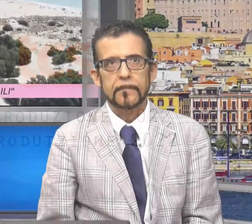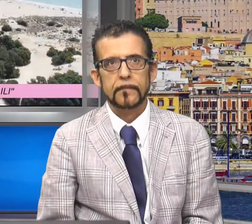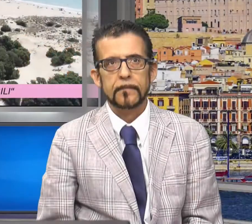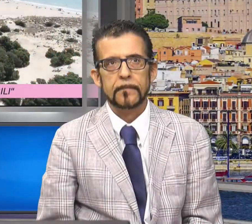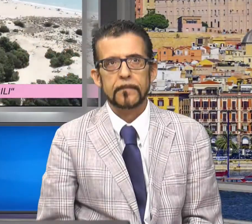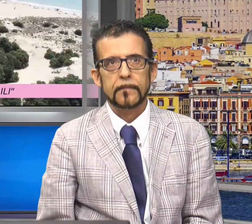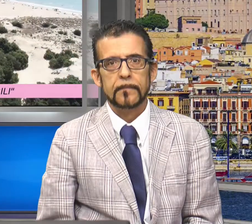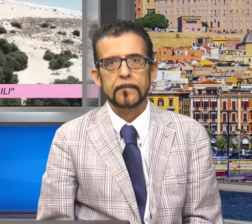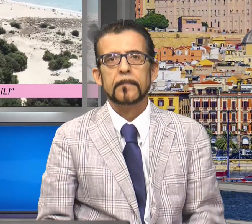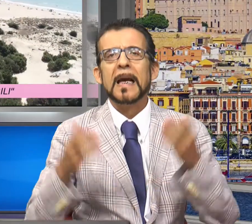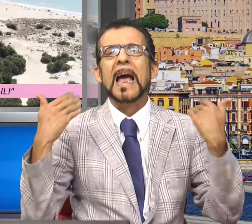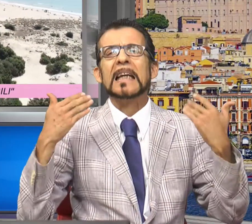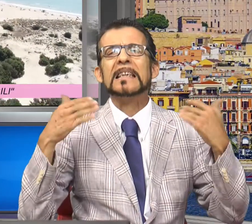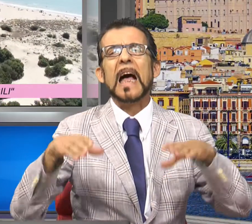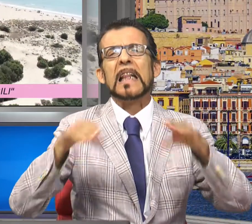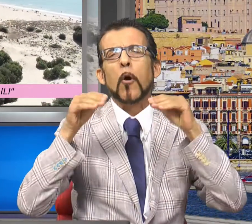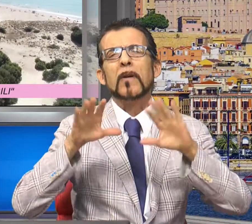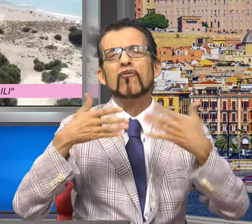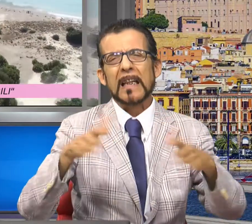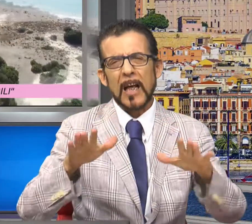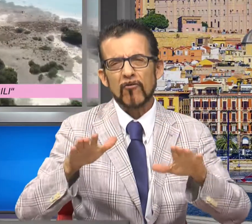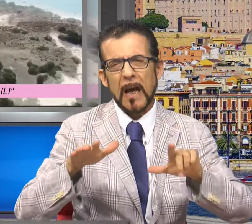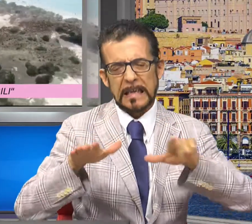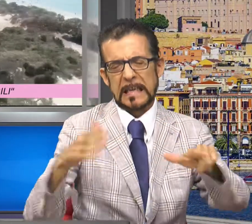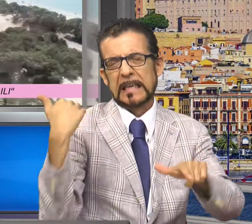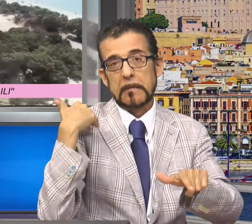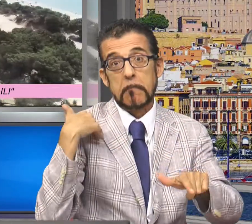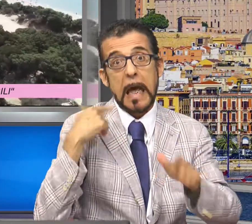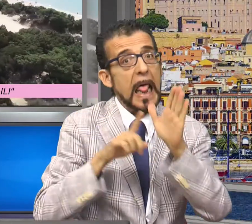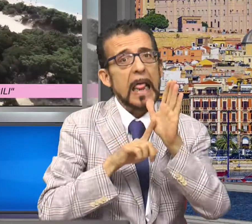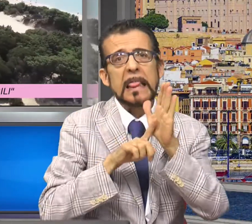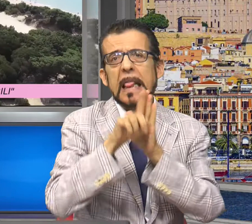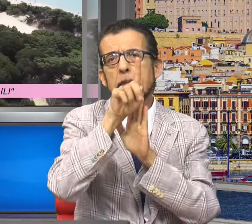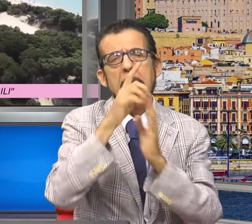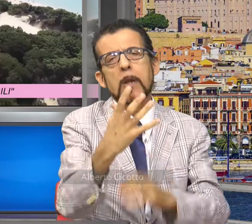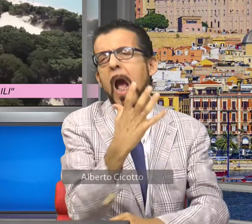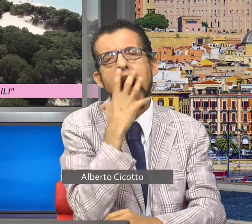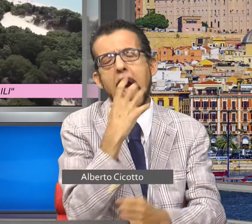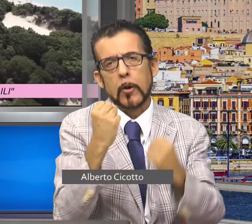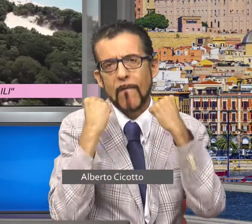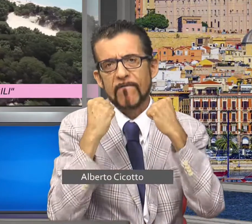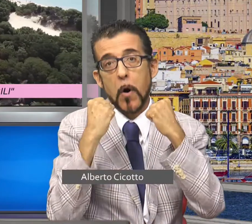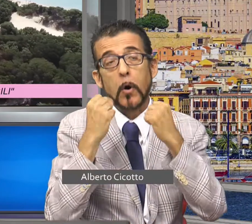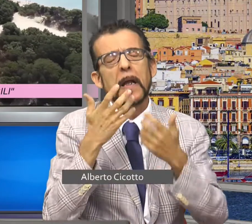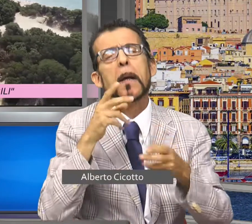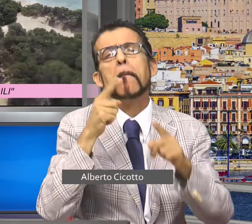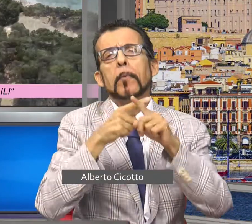L'estate è iniziata oramai da qualche settimana, caratterizzata da temperature roventi. Come roventi sono state le polemiche che hanno accompagnato questo anticipo di